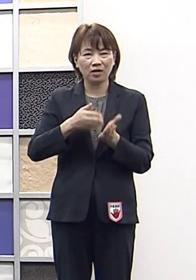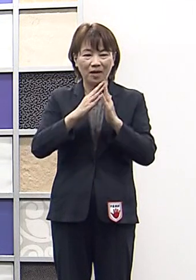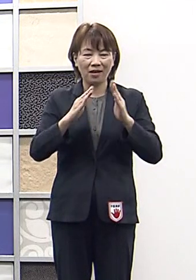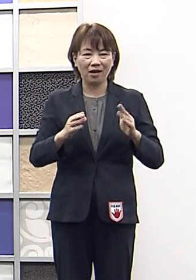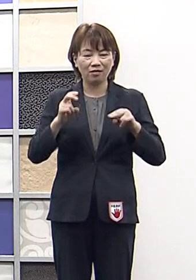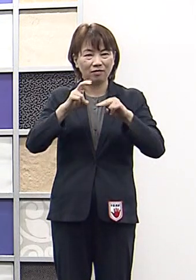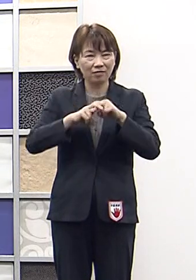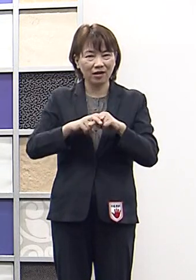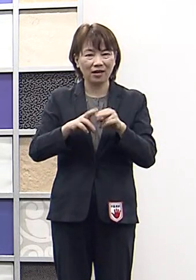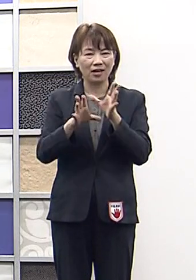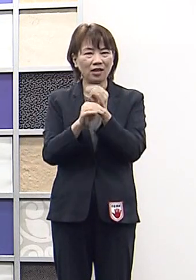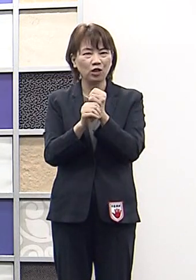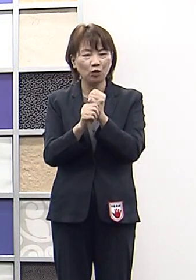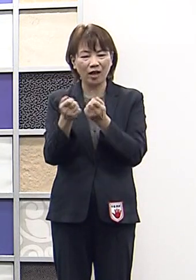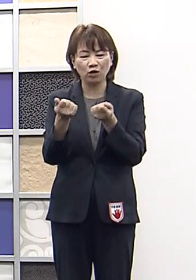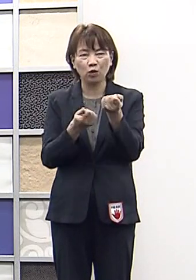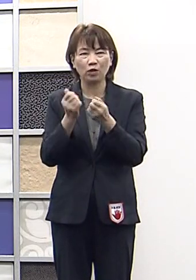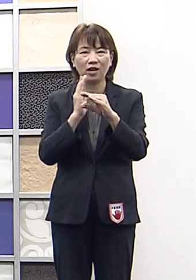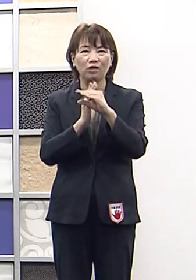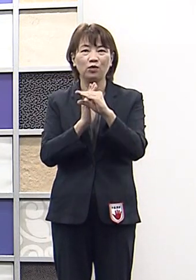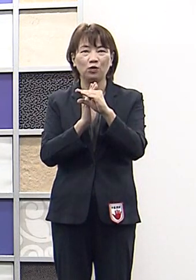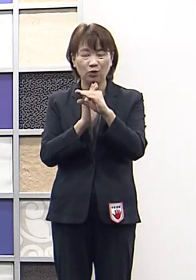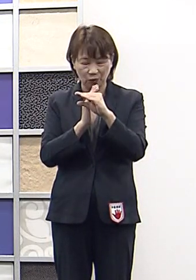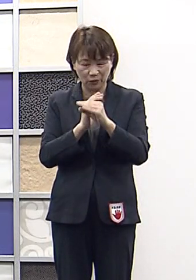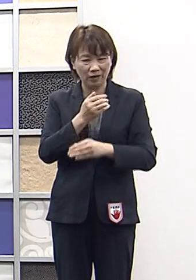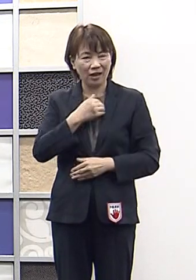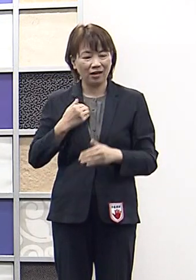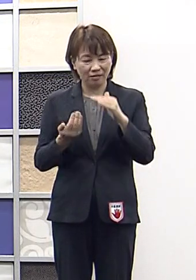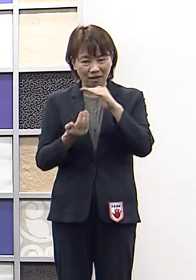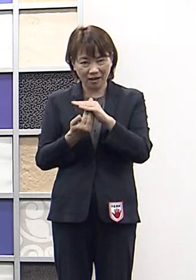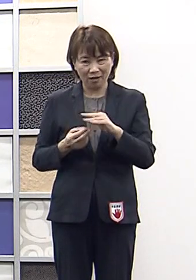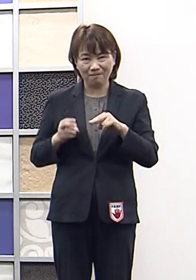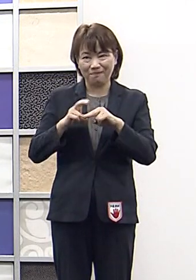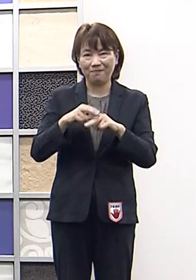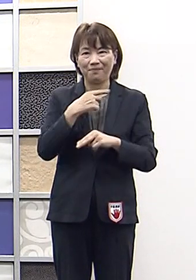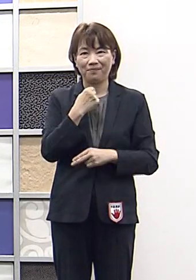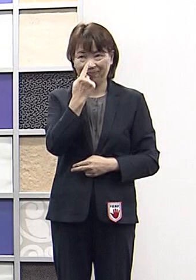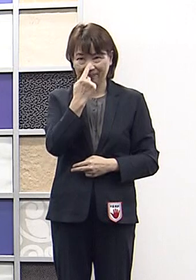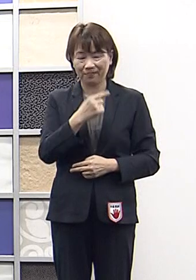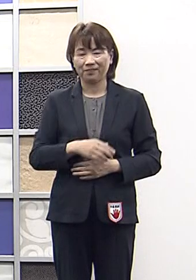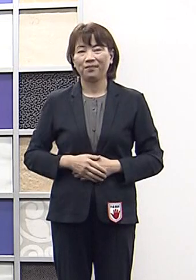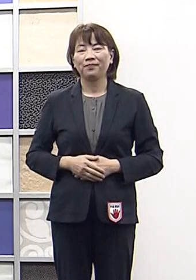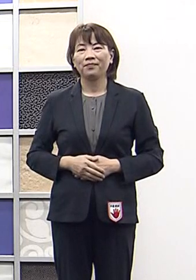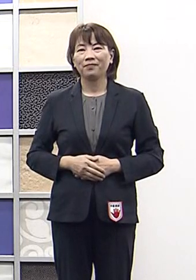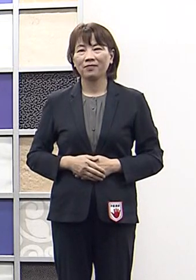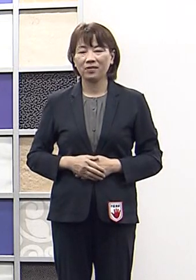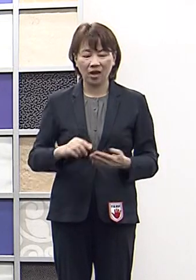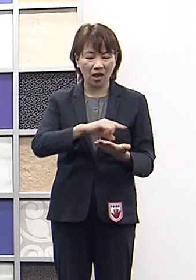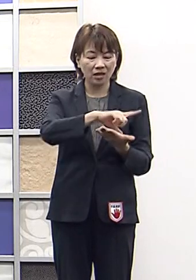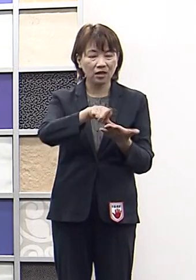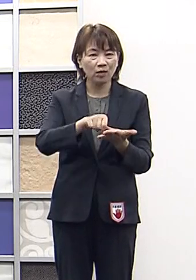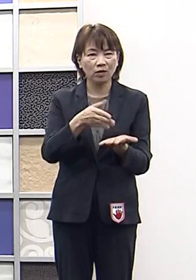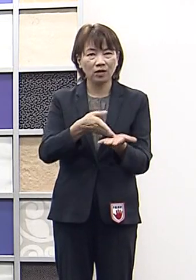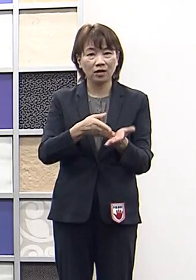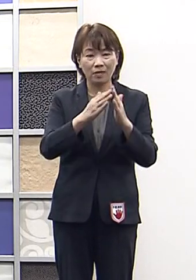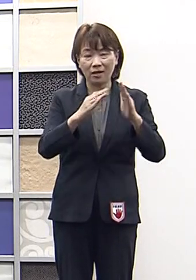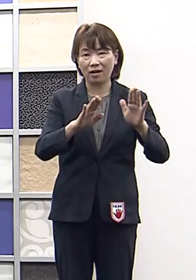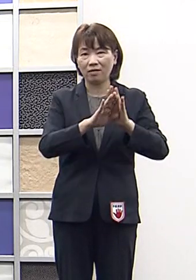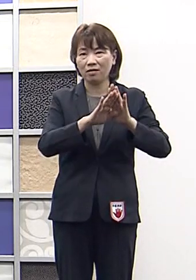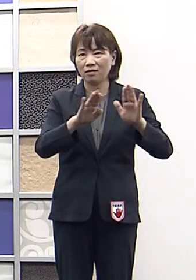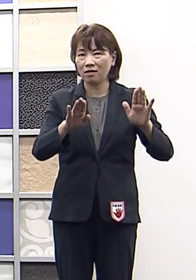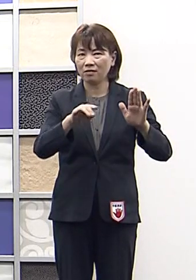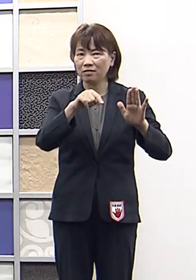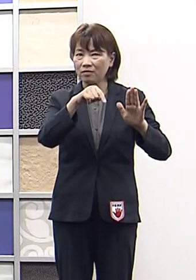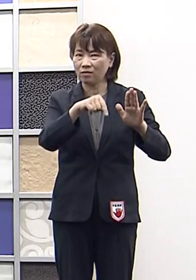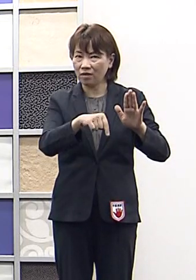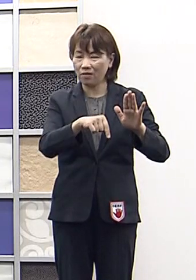。できるだけ出たいとは思っております。そしてこの、その上でこの地元説明会ですが、